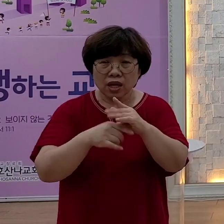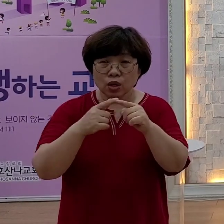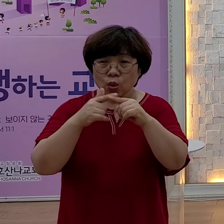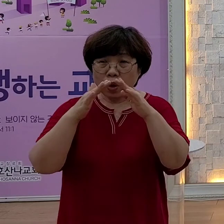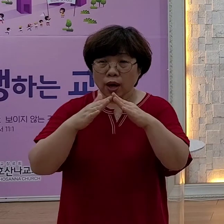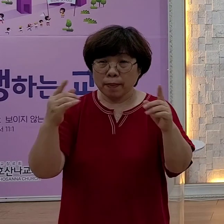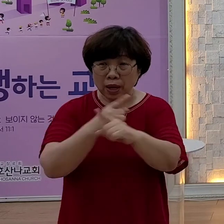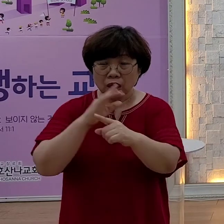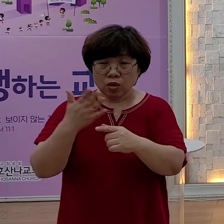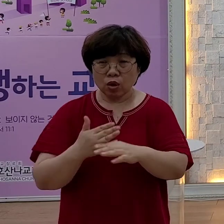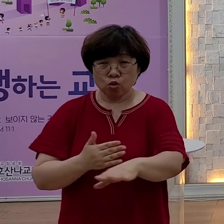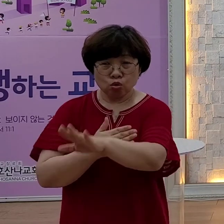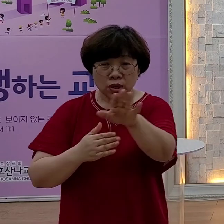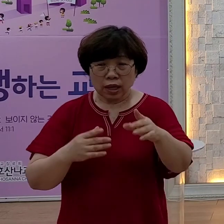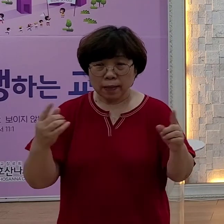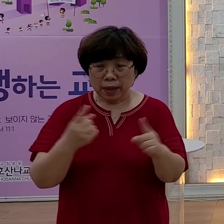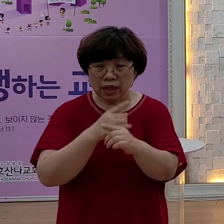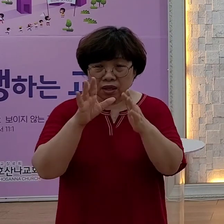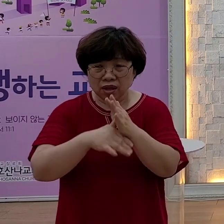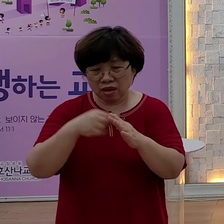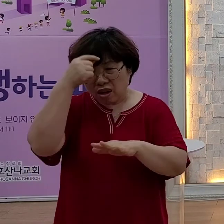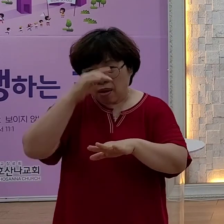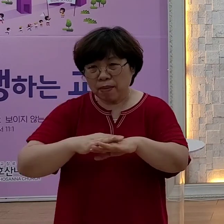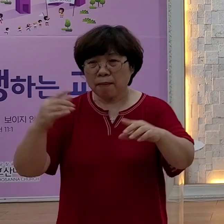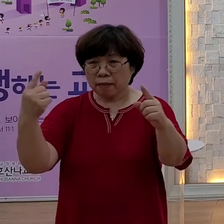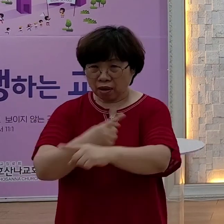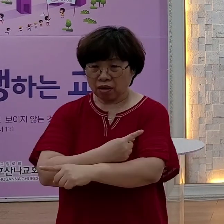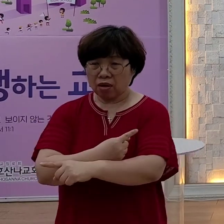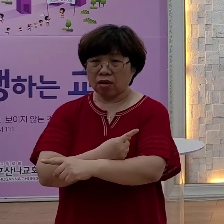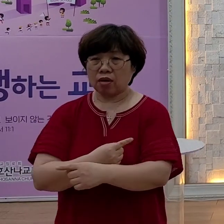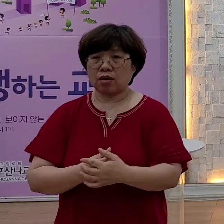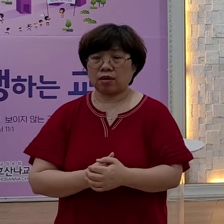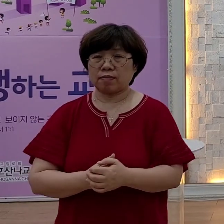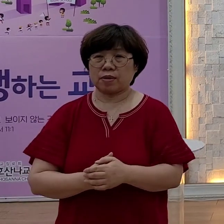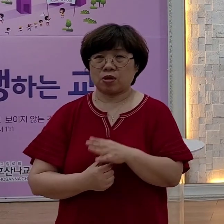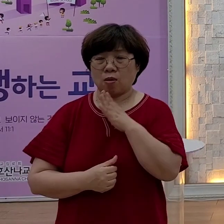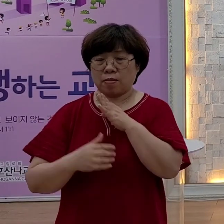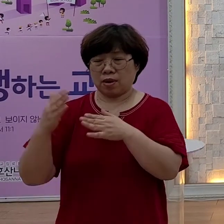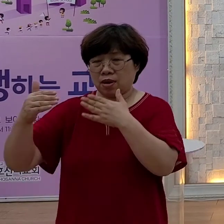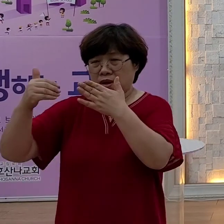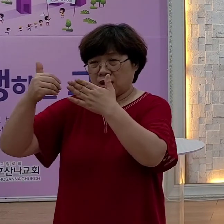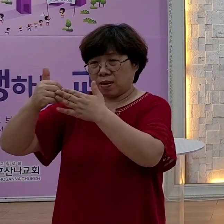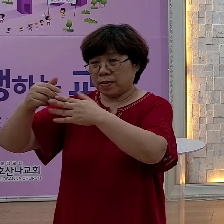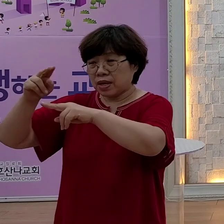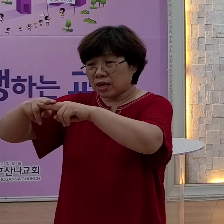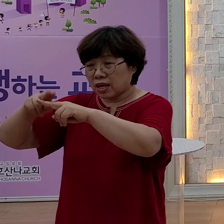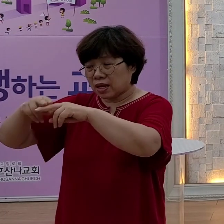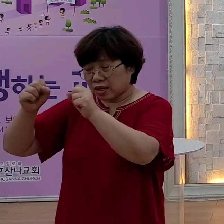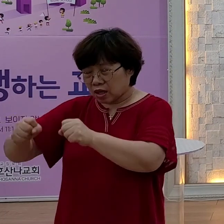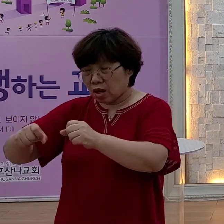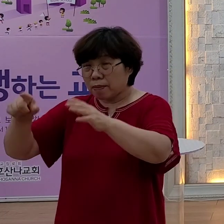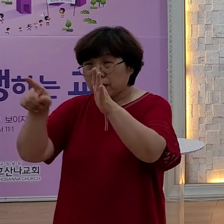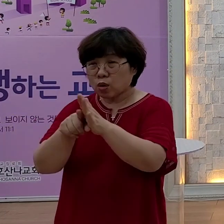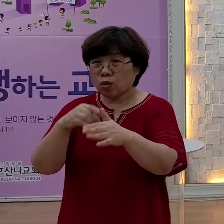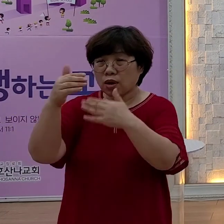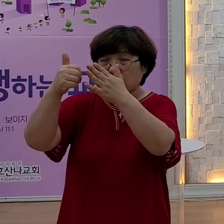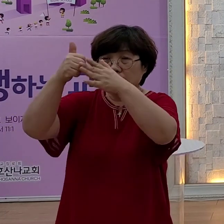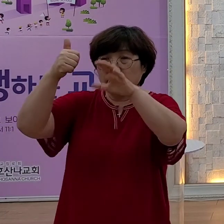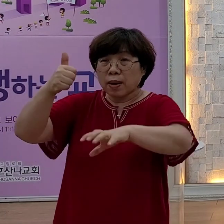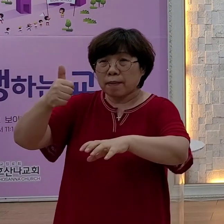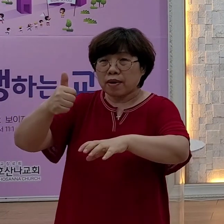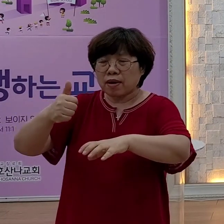바뀌고 우리가 바뀌어야 예배가 바뀝니다. 정말 하나님이 이 자리에 계심을 믿고 하나님